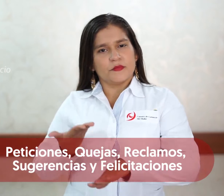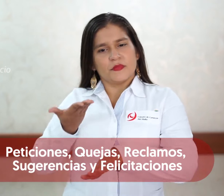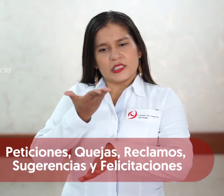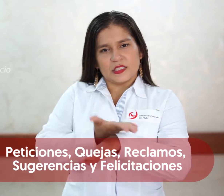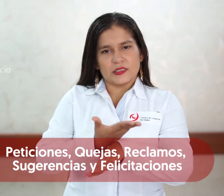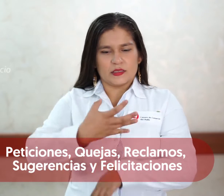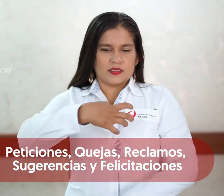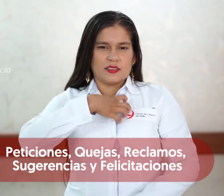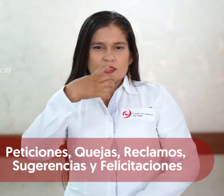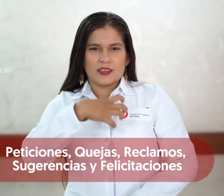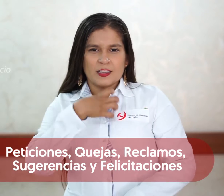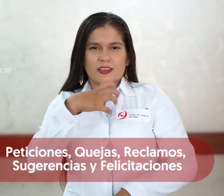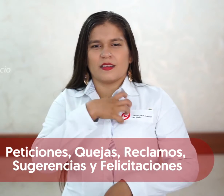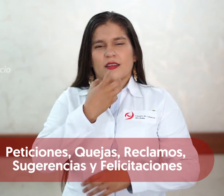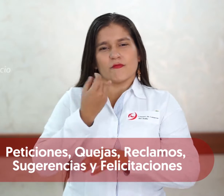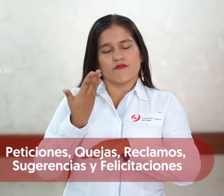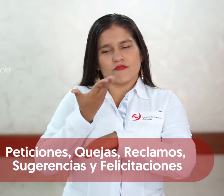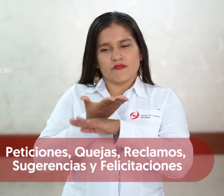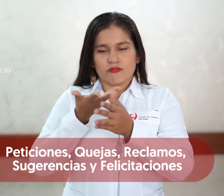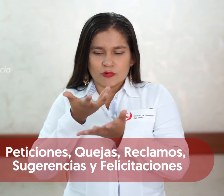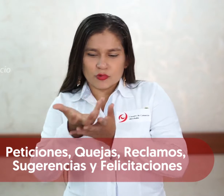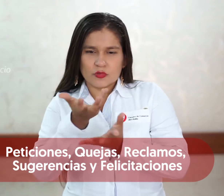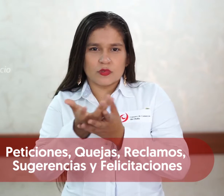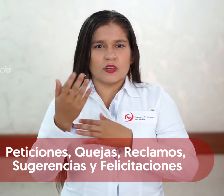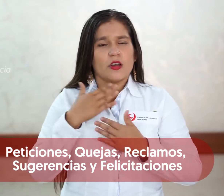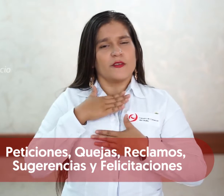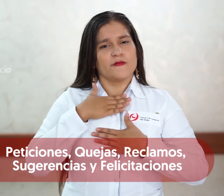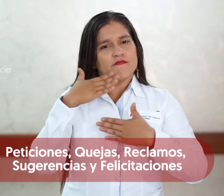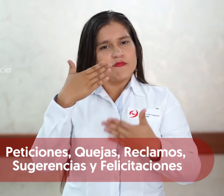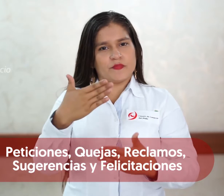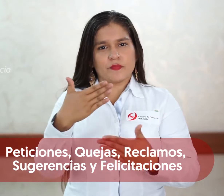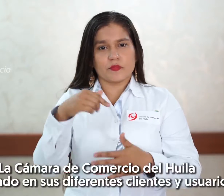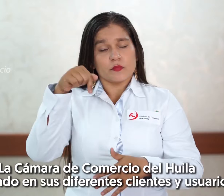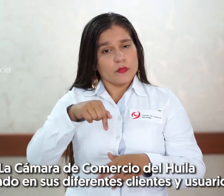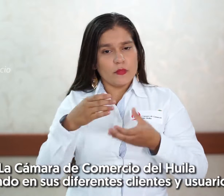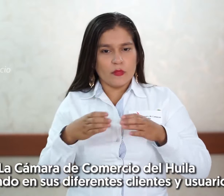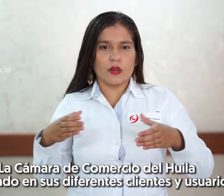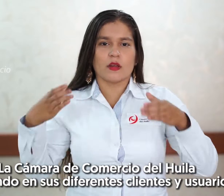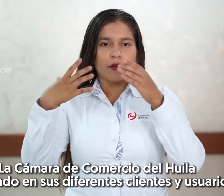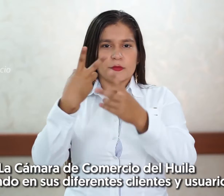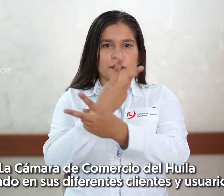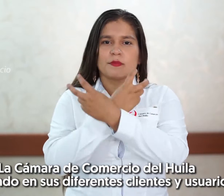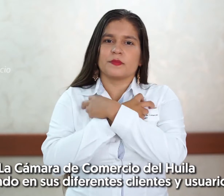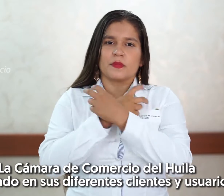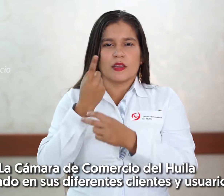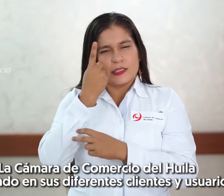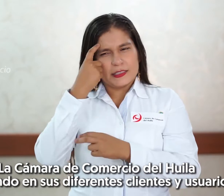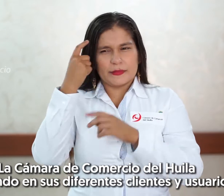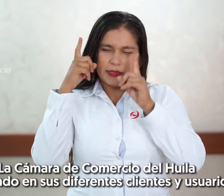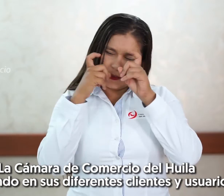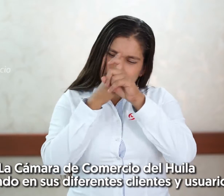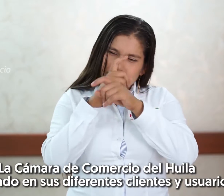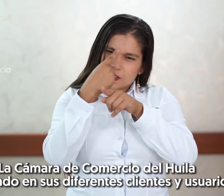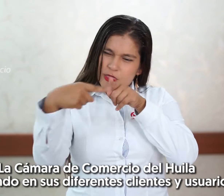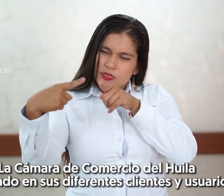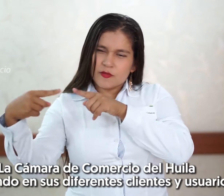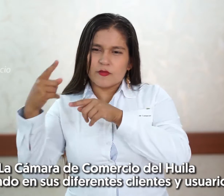Peticiones, quejas, reclamos, sugerencias y felicitaciones. La Cámara de Comercio del Huila, pensando en sus diferentes